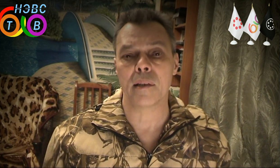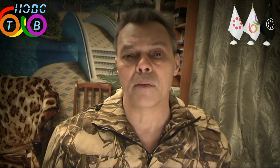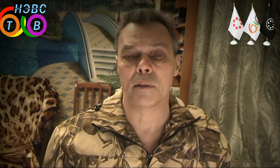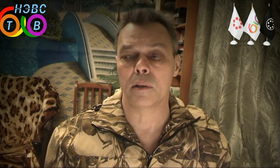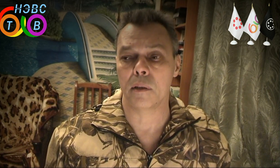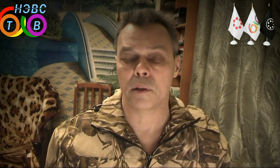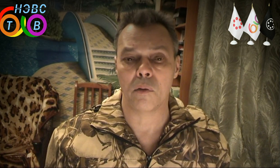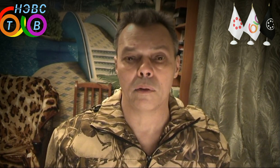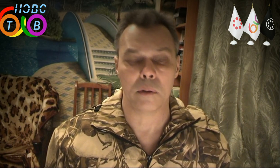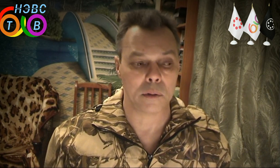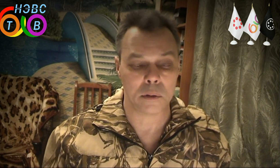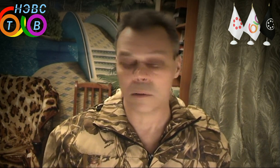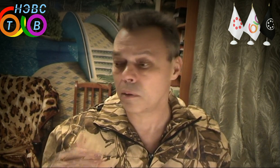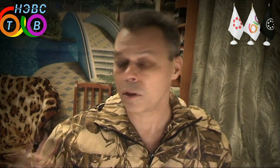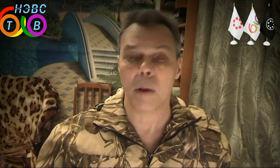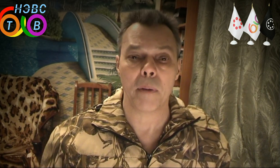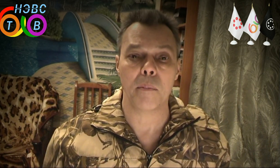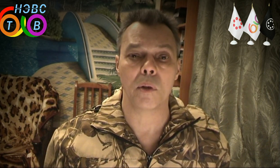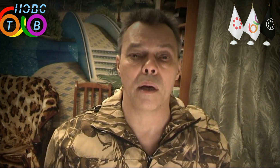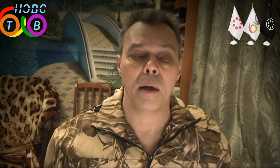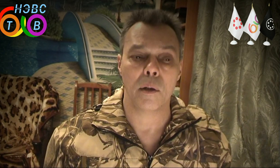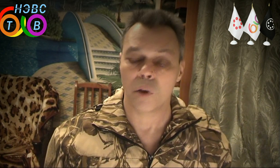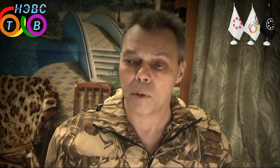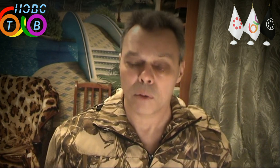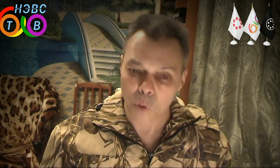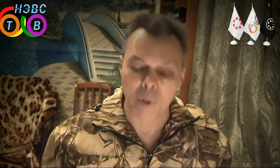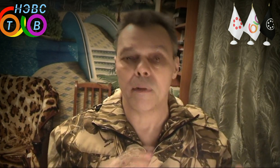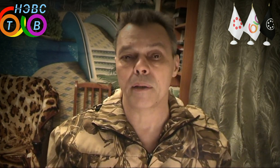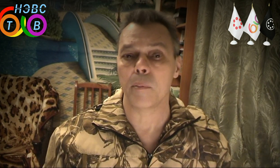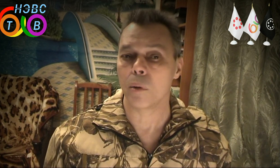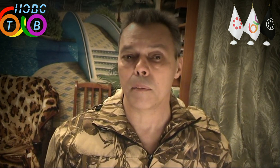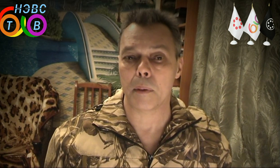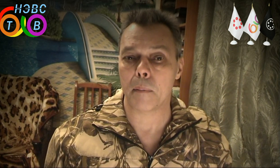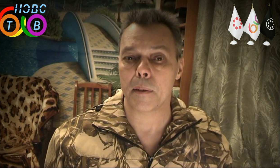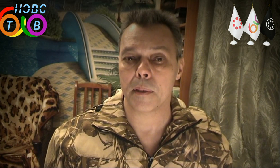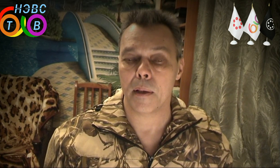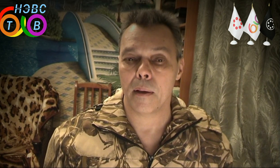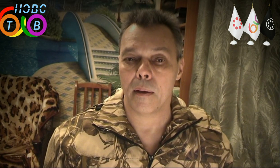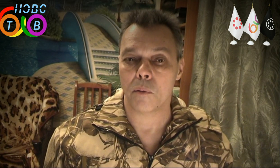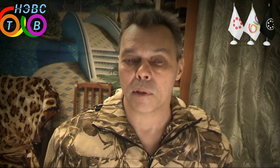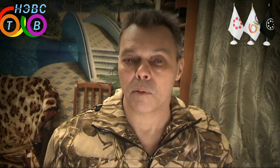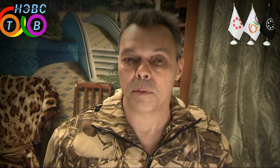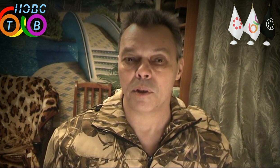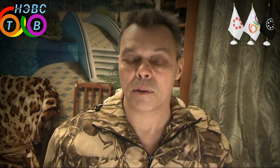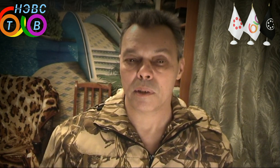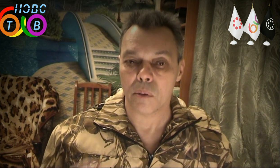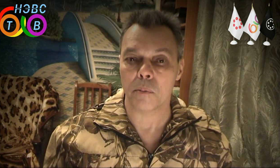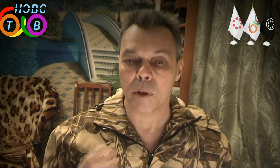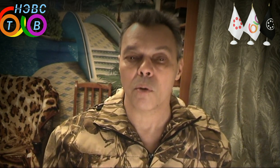разрыв с папой ребенка, чтобы вот управлять ребенком, понимаете? То есть это вот чисто вот такое вот